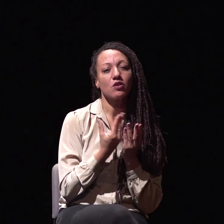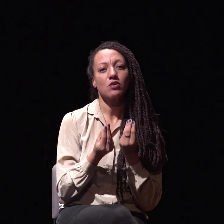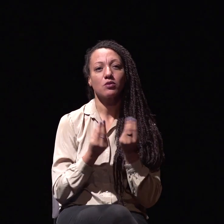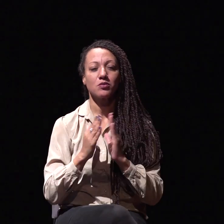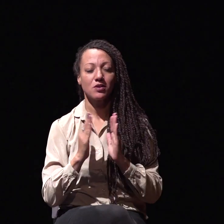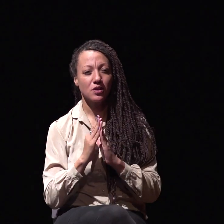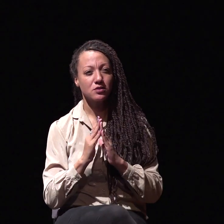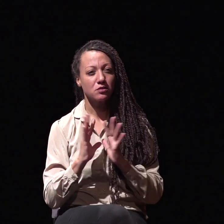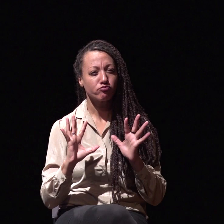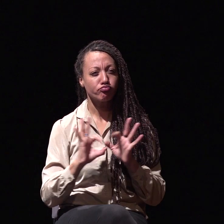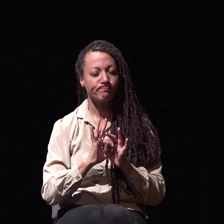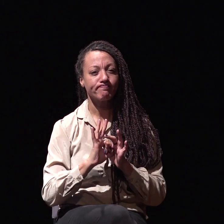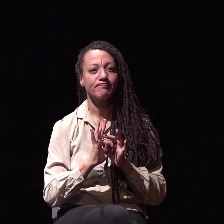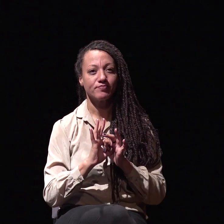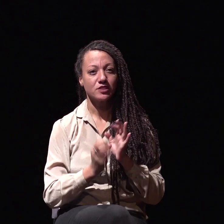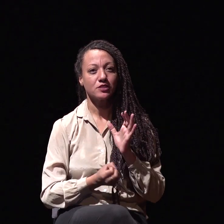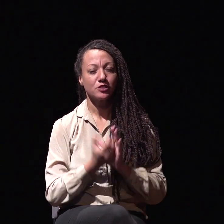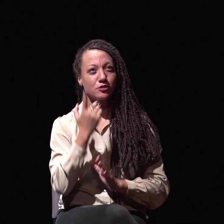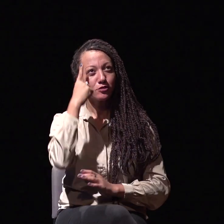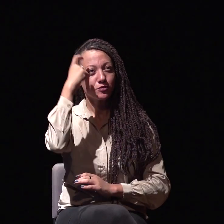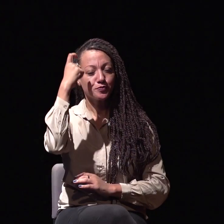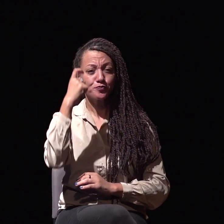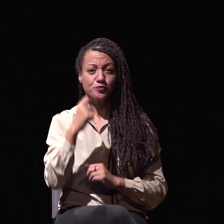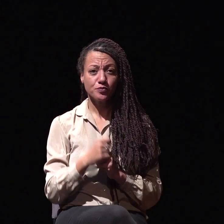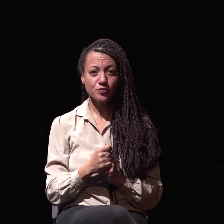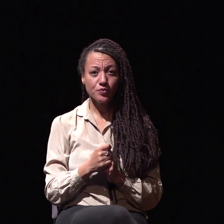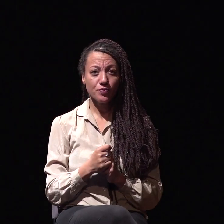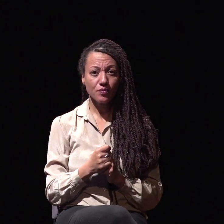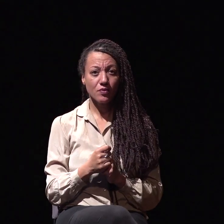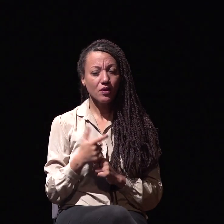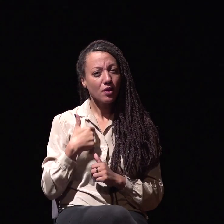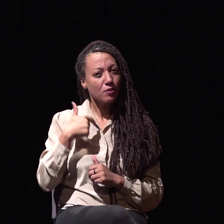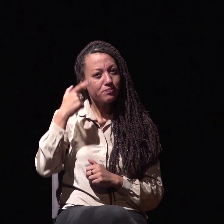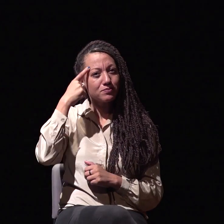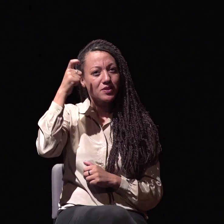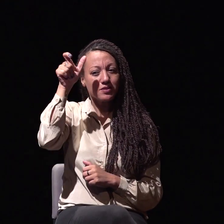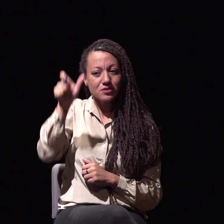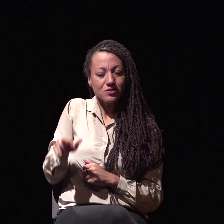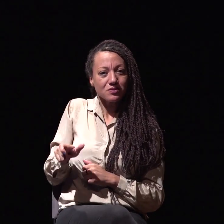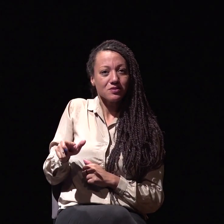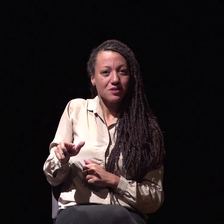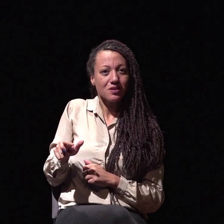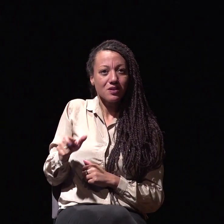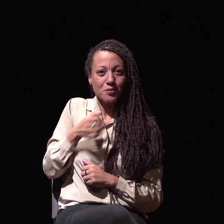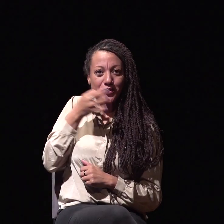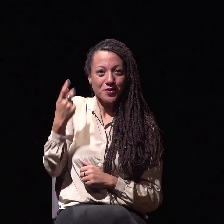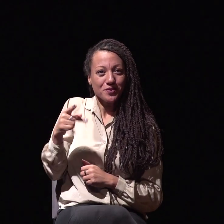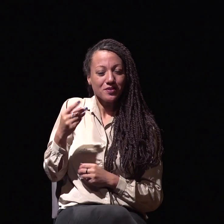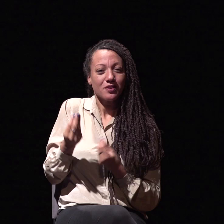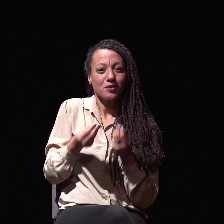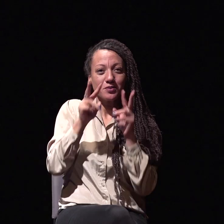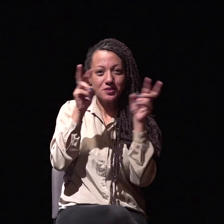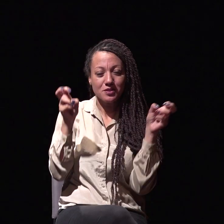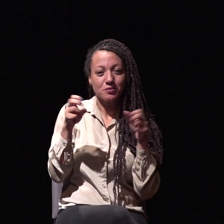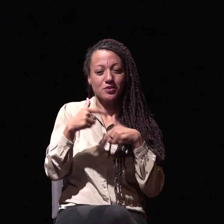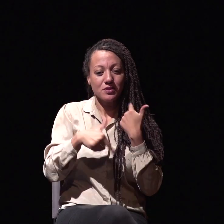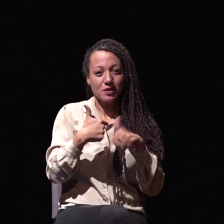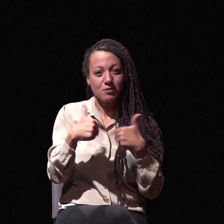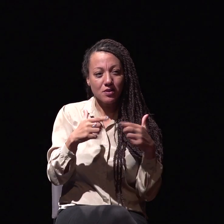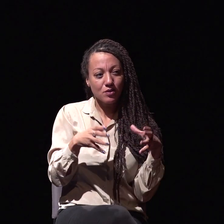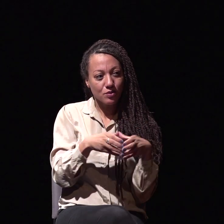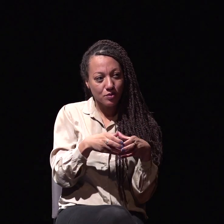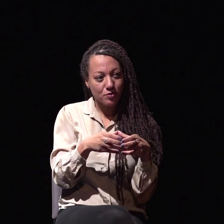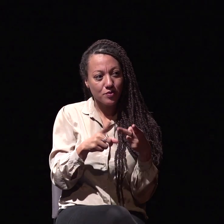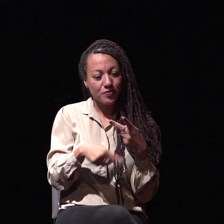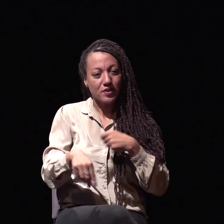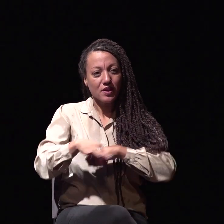A partir da sua fala, gostaria de conduzir meu pensamento sobre a sua ideia de arquitetura, sobre temas como o trabalho coletivo,